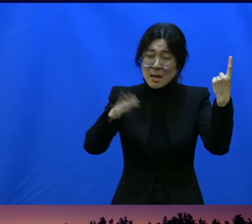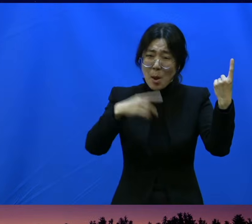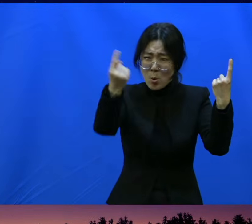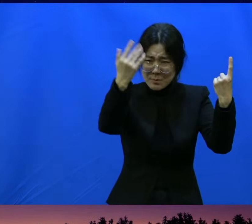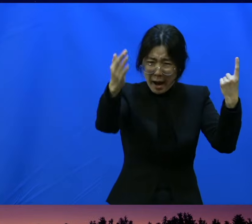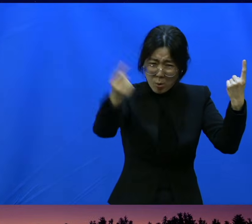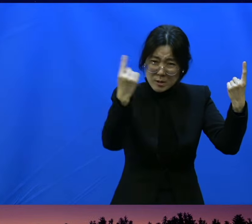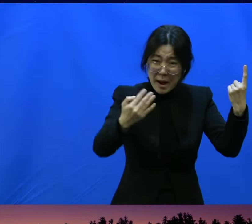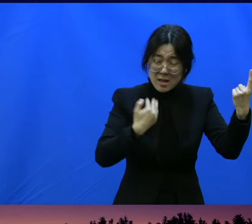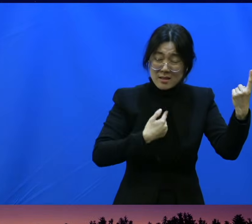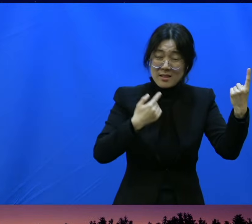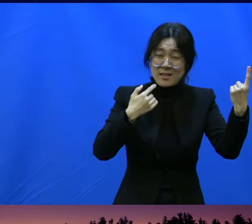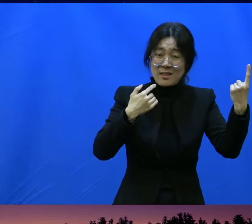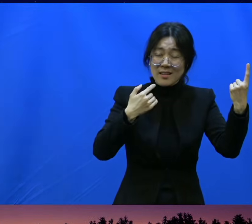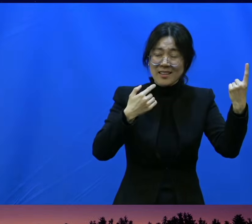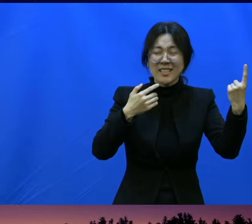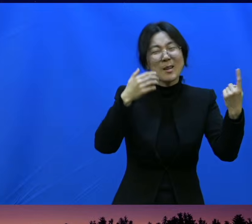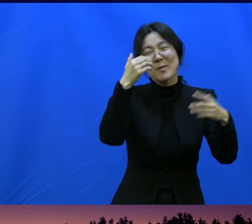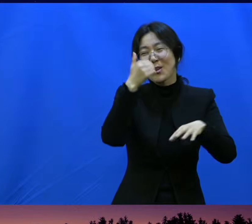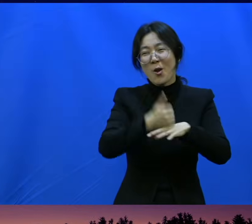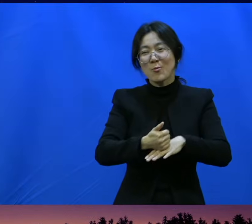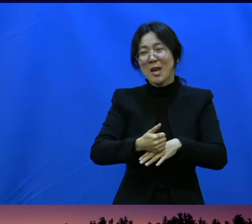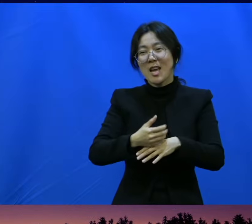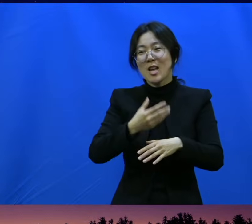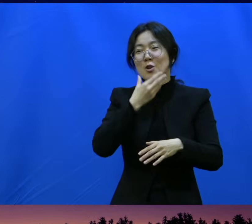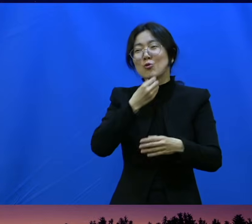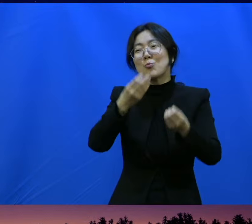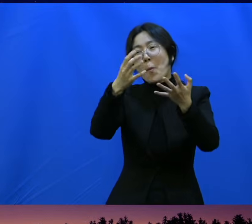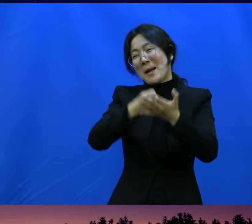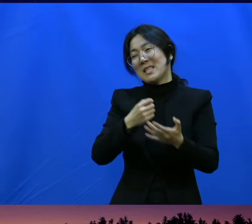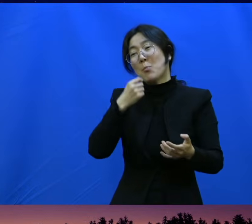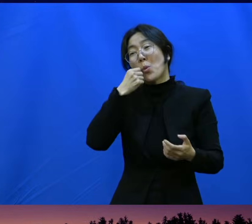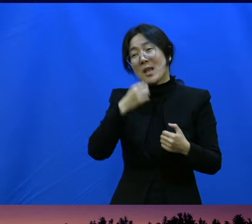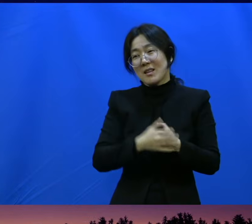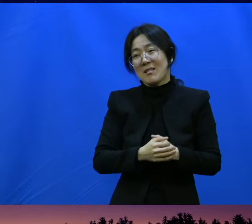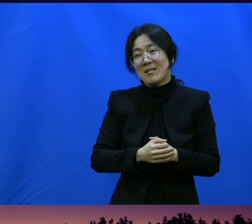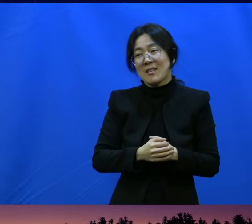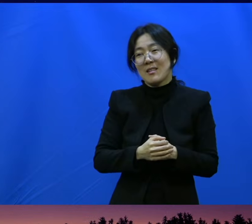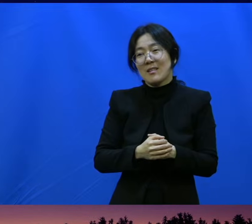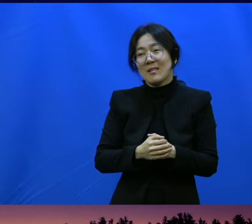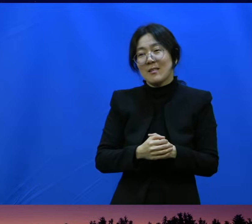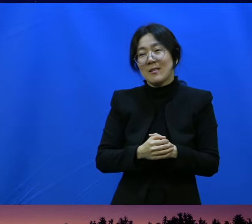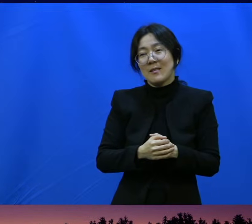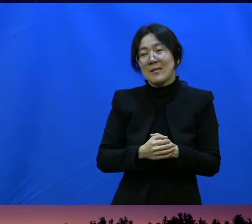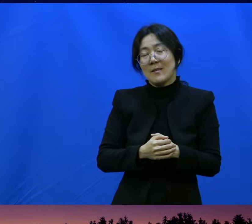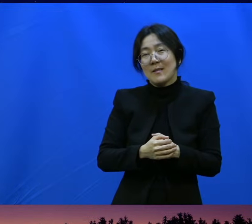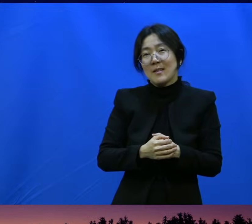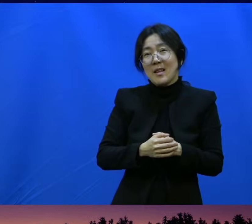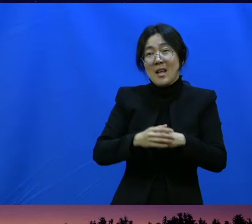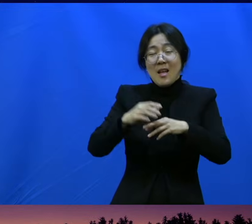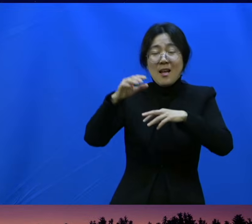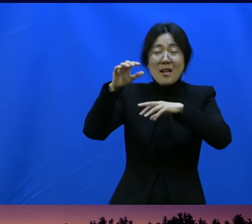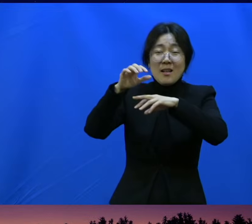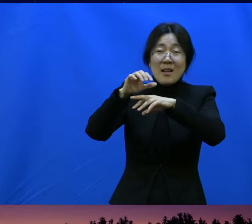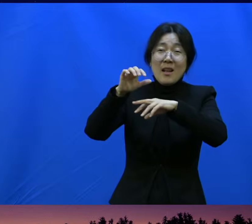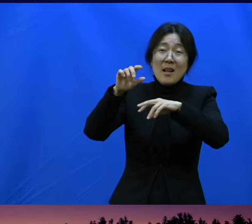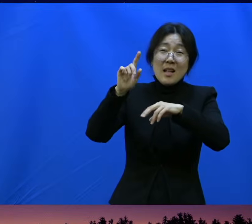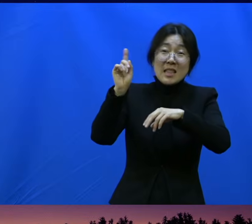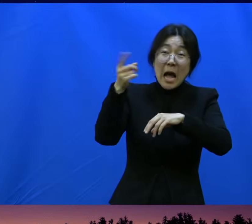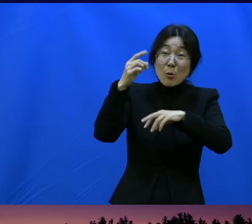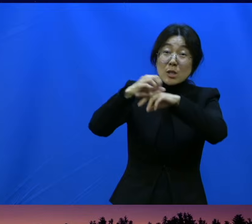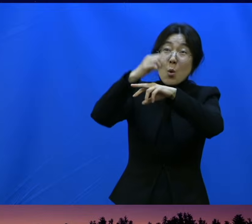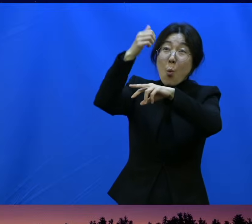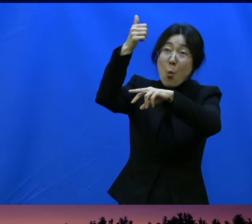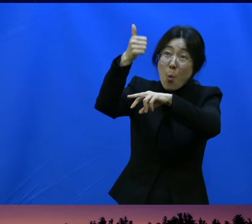않을 거예요. 그리고 이스라엘의 그 모든 나라를 세워가는 일이 있어서 그 다윗의